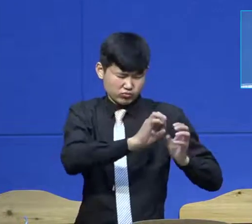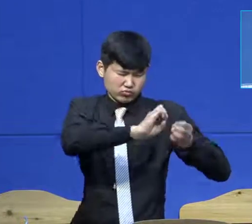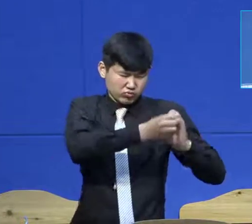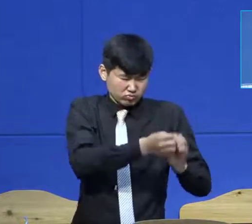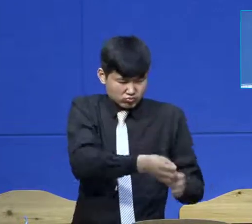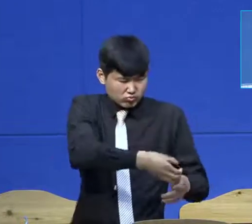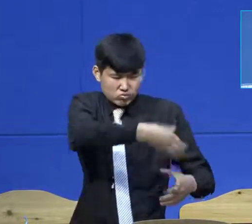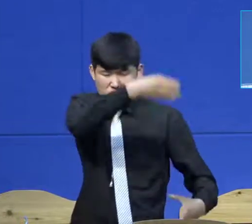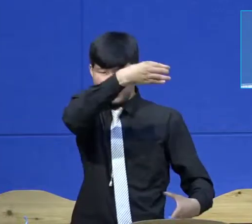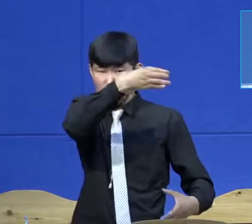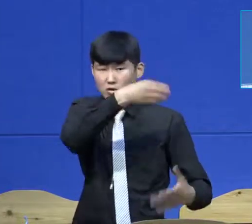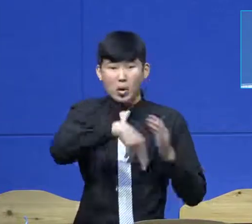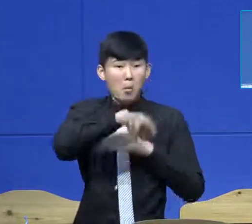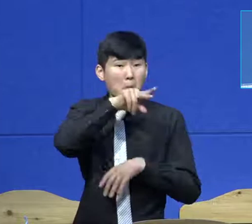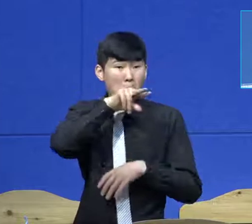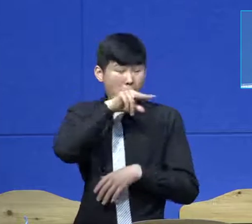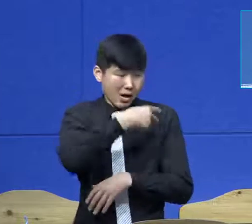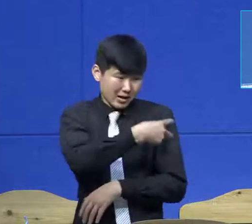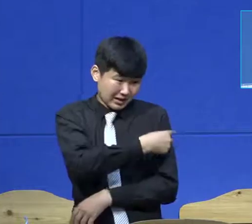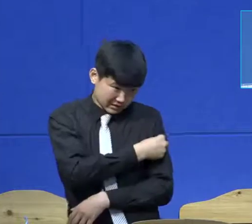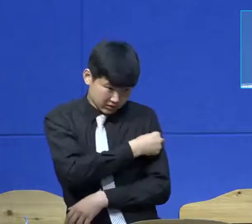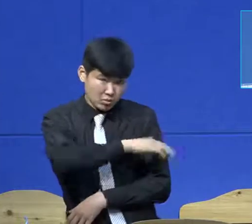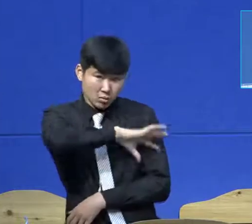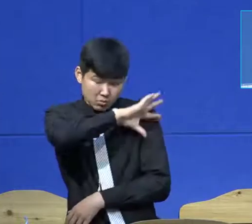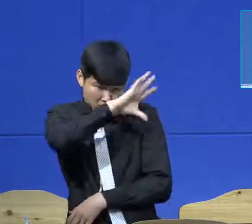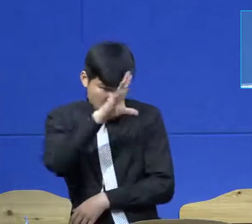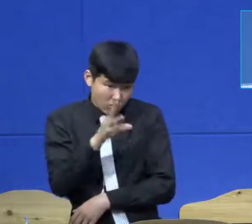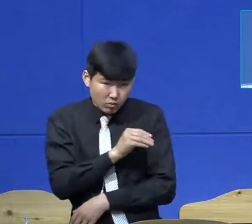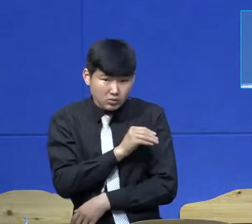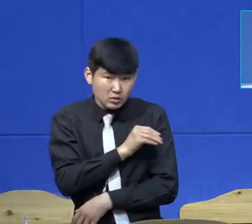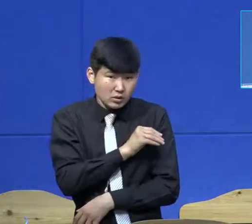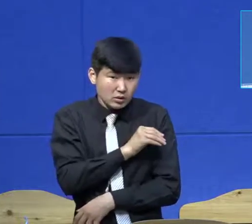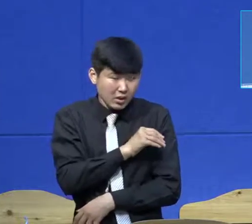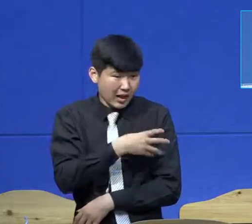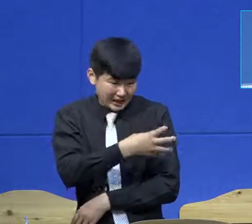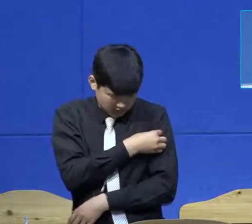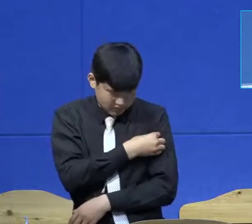Хорт галт могоод хазуулсан хүн болгон хүрл могоо харсан харуул амьдрнаа.